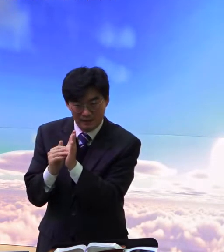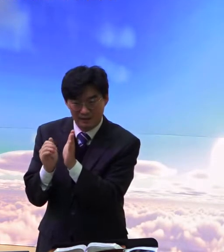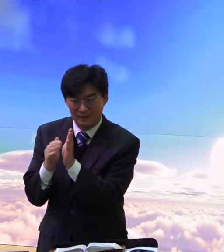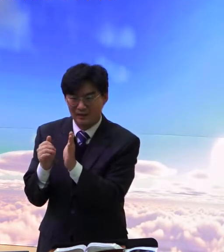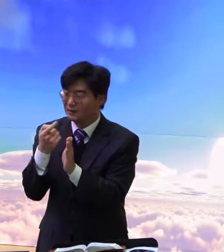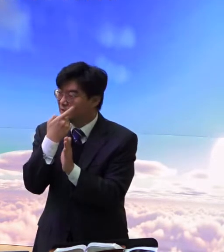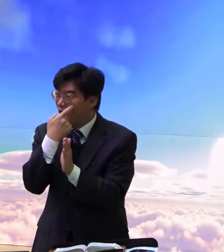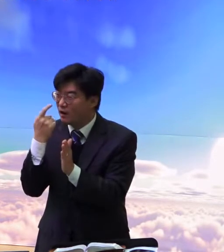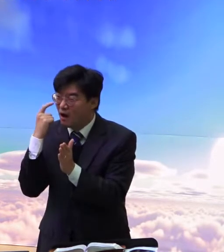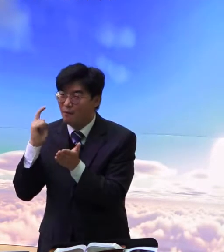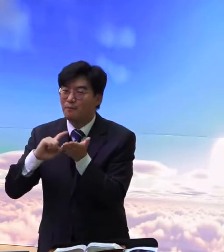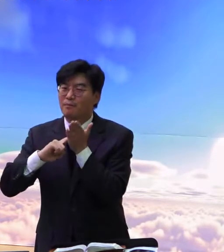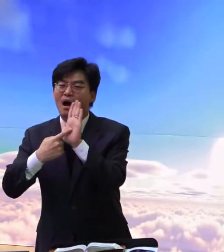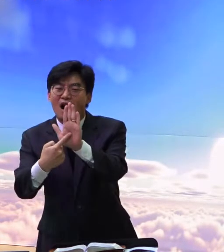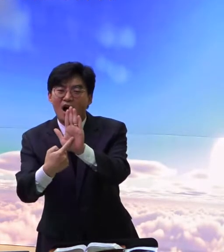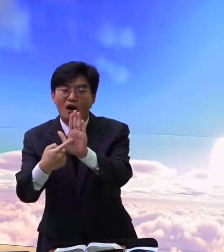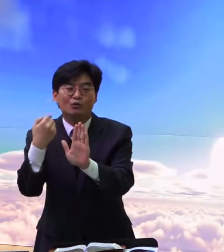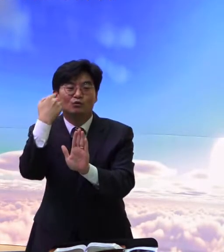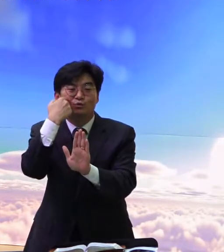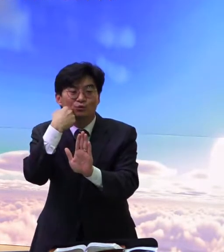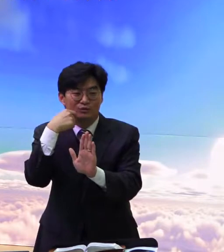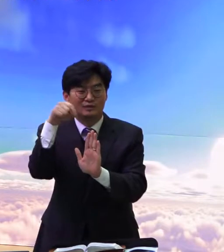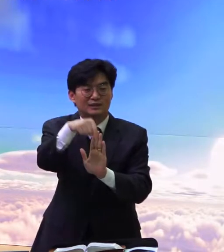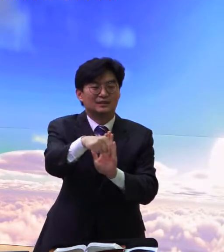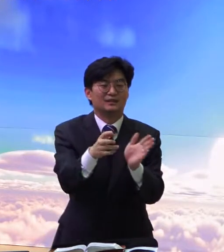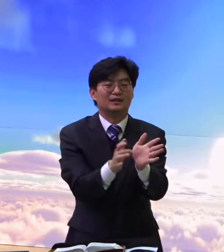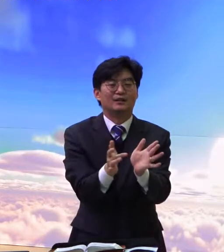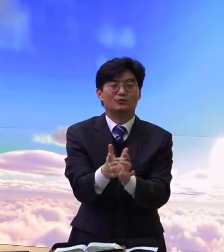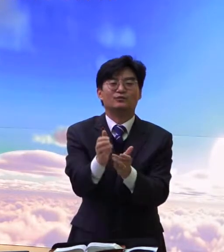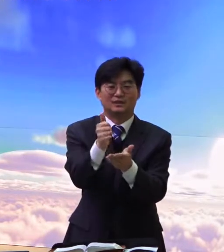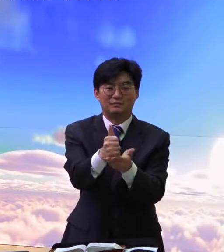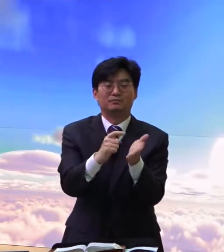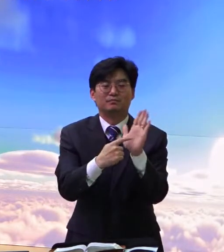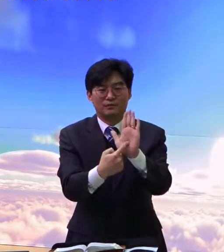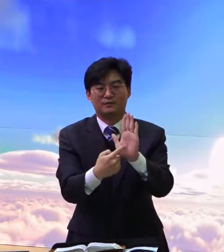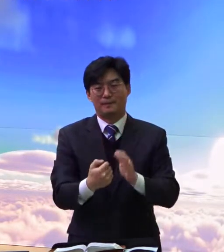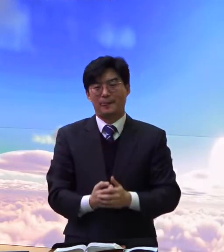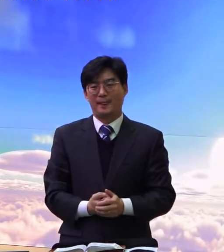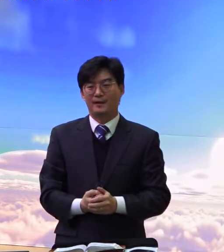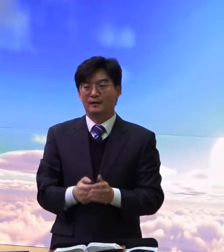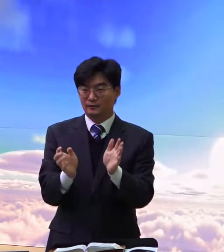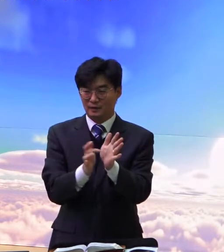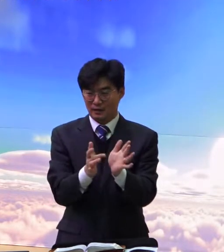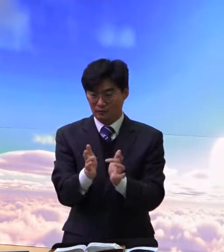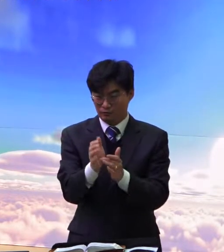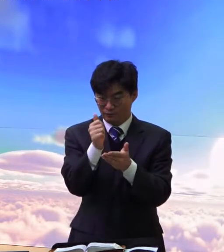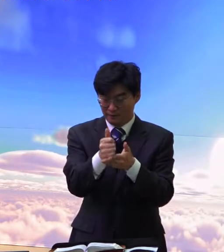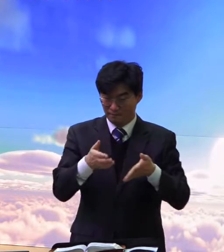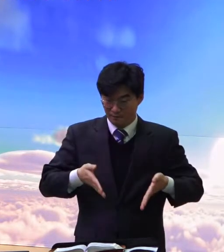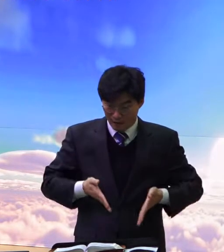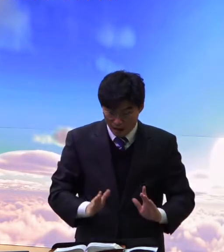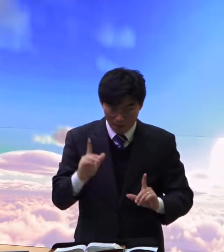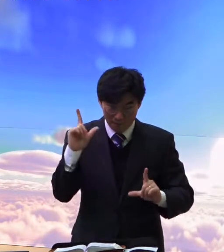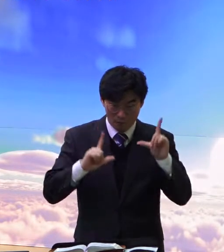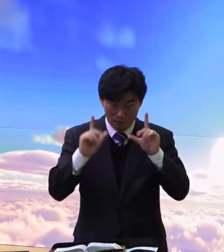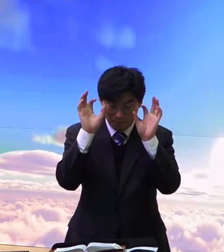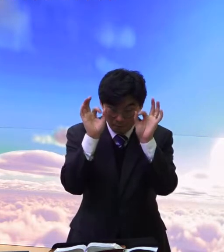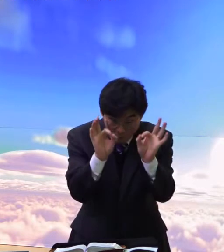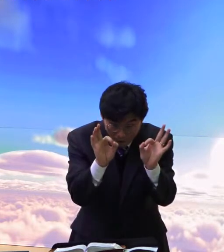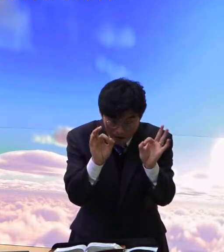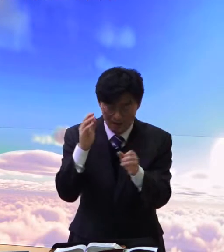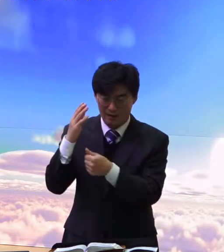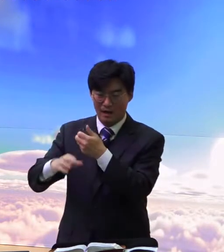예수 그리스도다 라고 이야기했습니다. 더 정확히 말하면 예수님을 통해서 예수님의 탄생과 예수님의